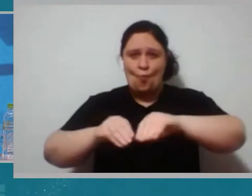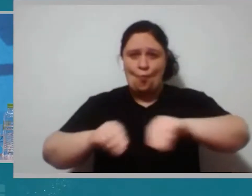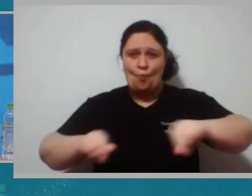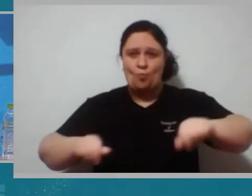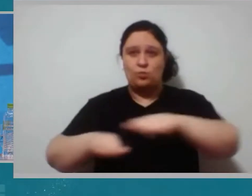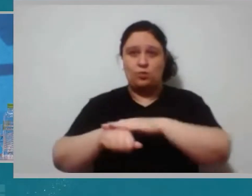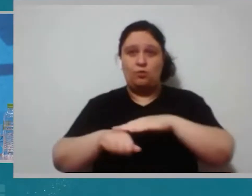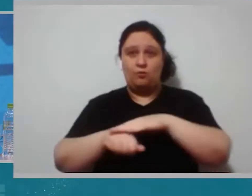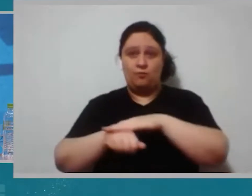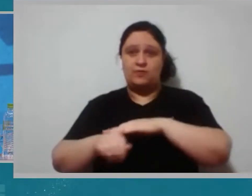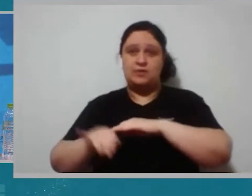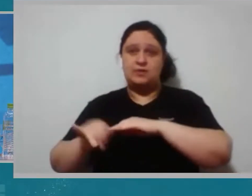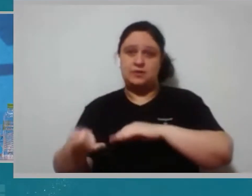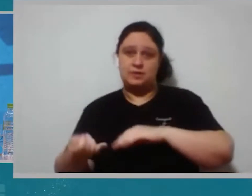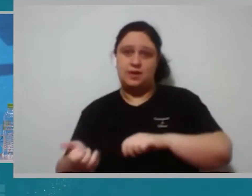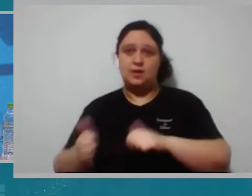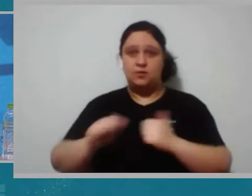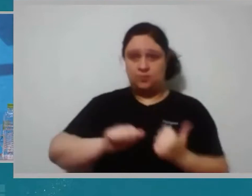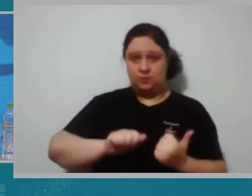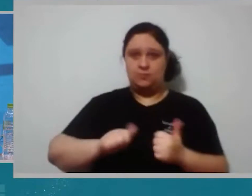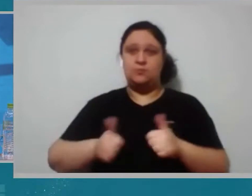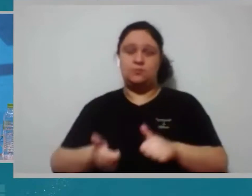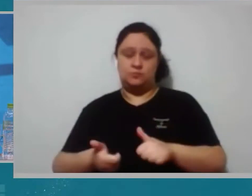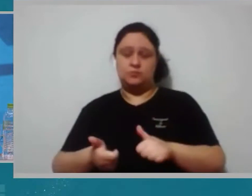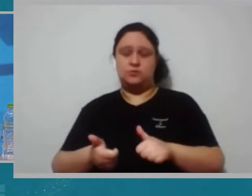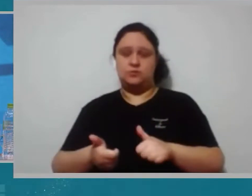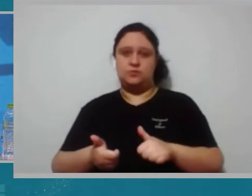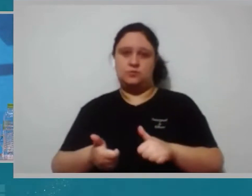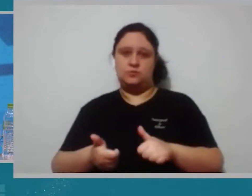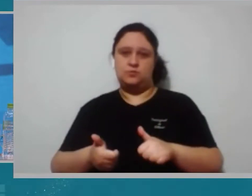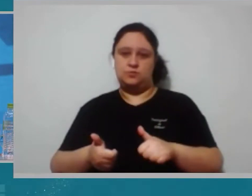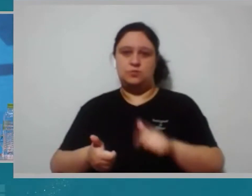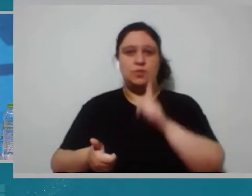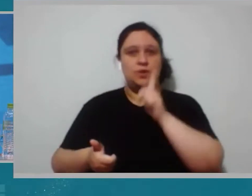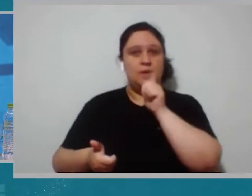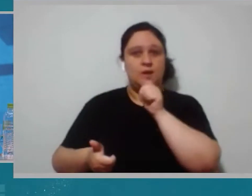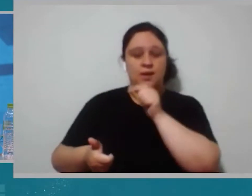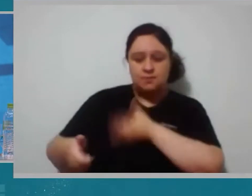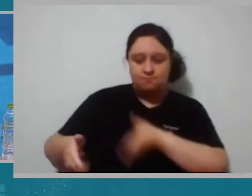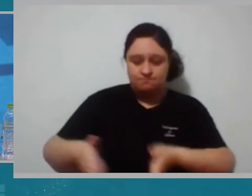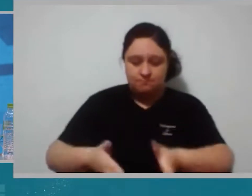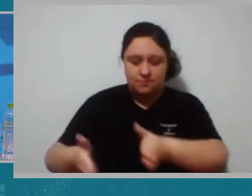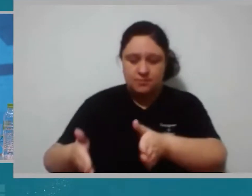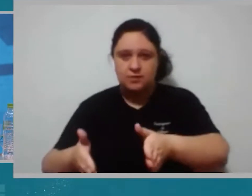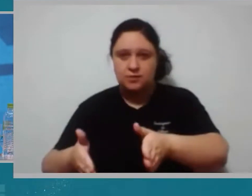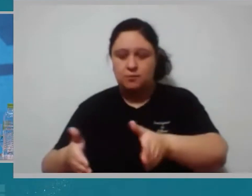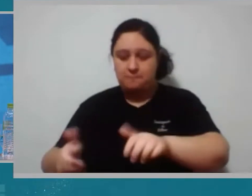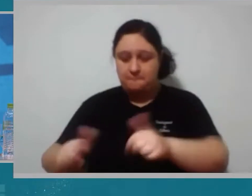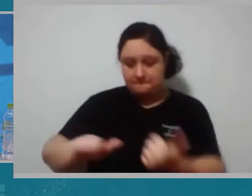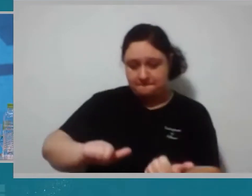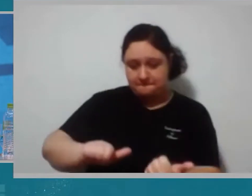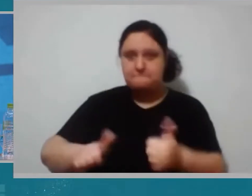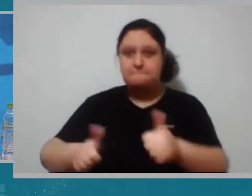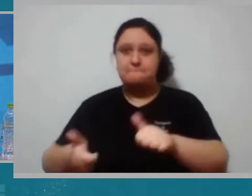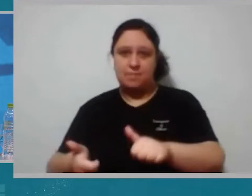Eram por ele batizados. E eram por ele batizados no Rio Jordão,